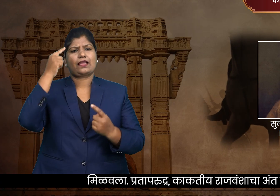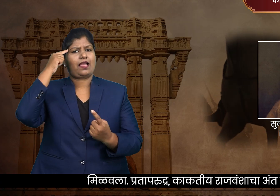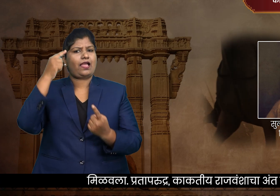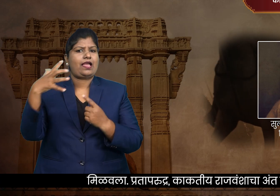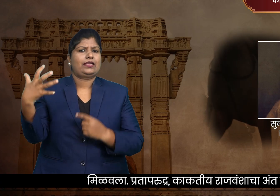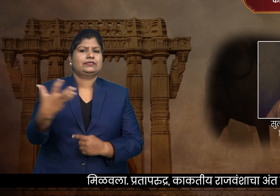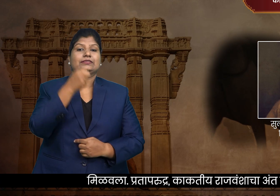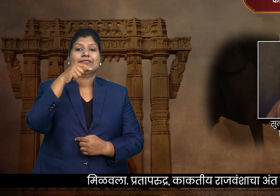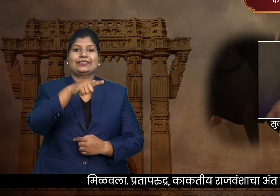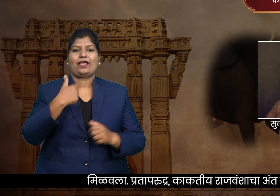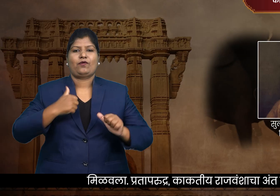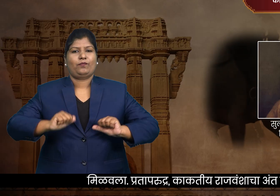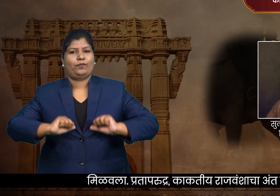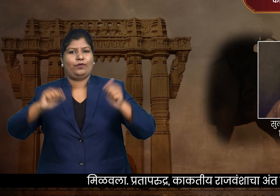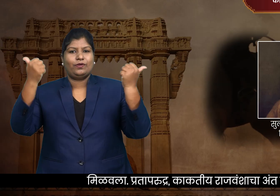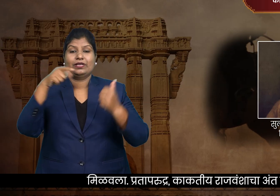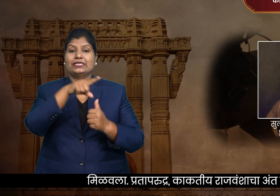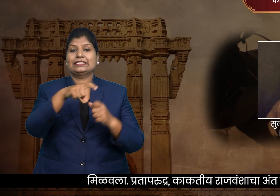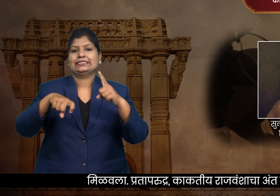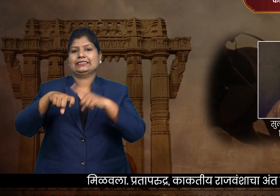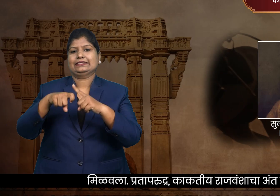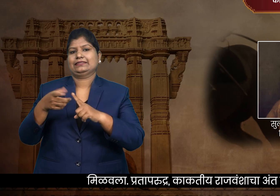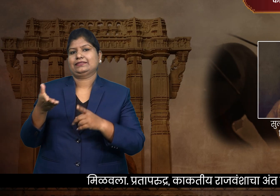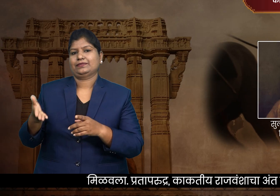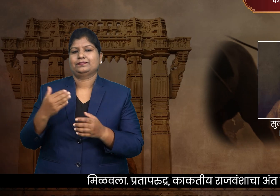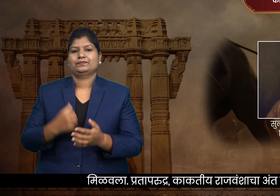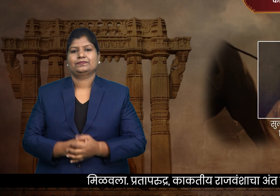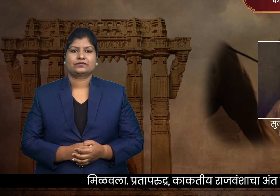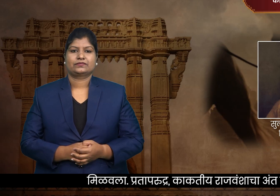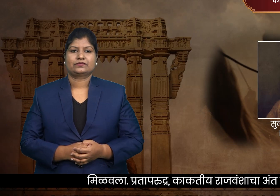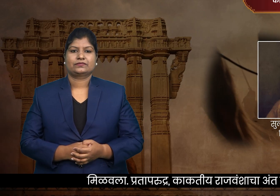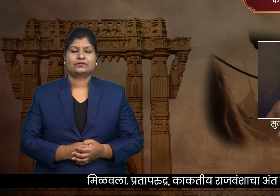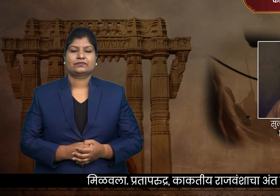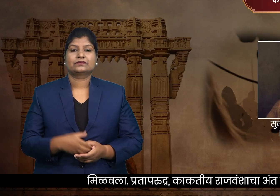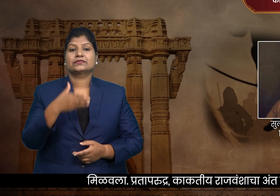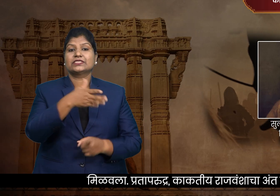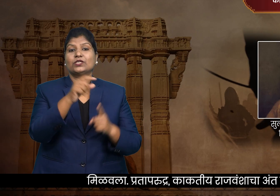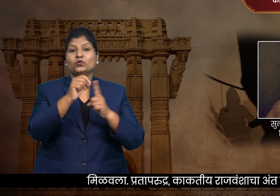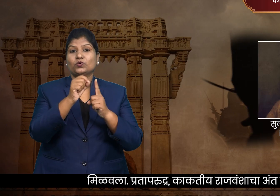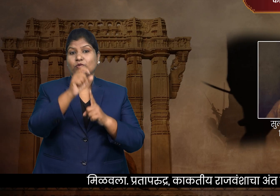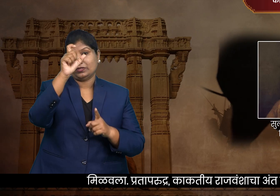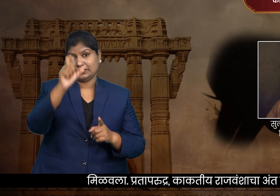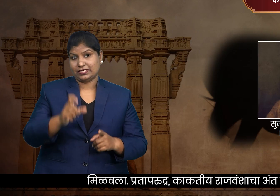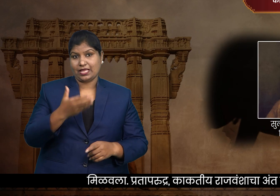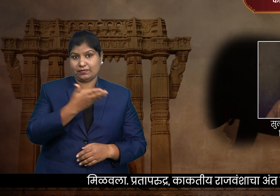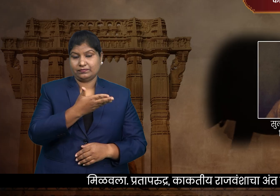मिळवला. प्रतापरुद्ध काकतीय राजवंशाचा अंत दर्शवितो.